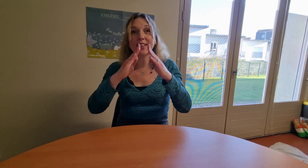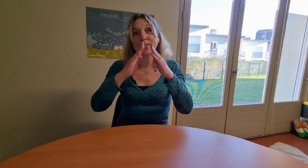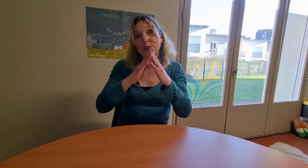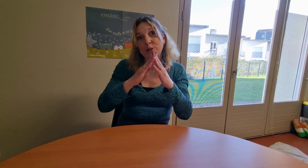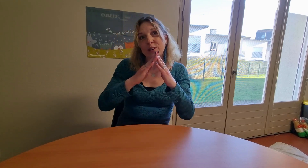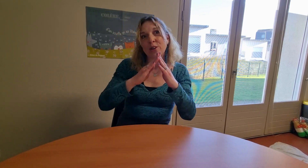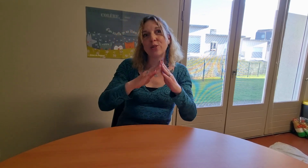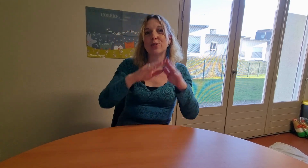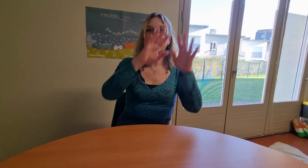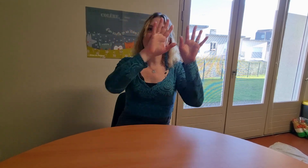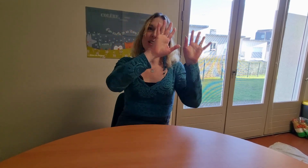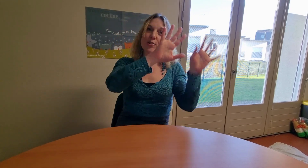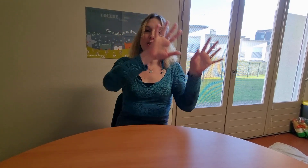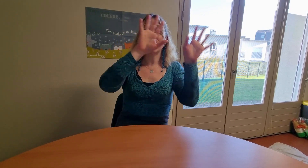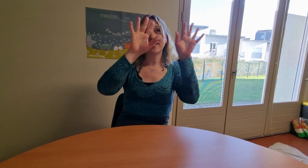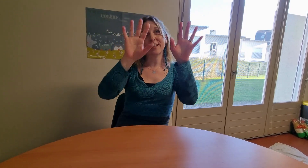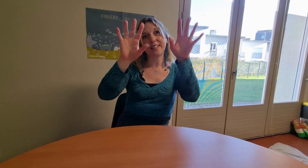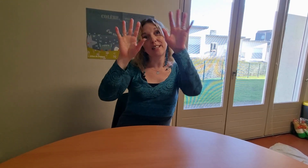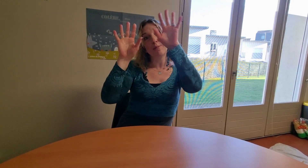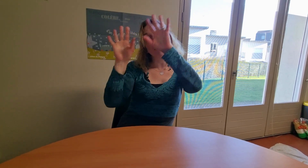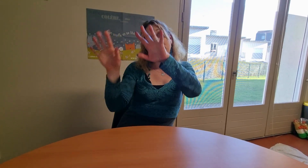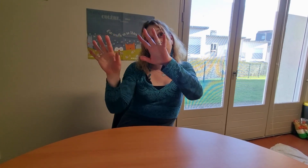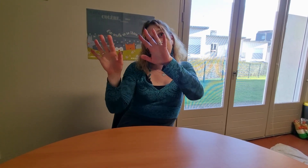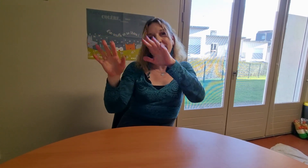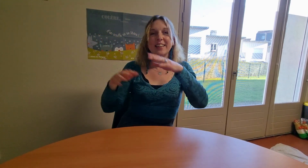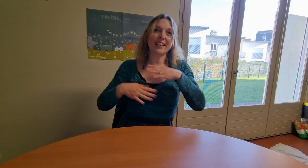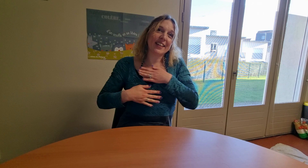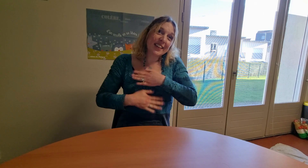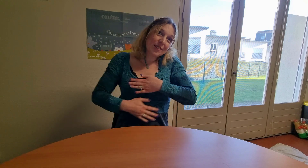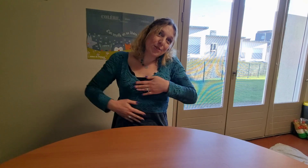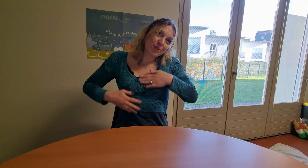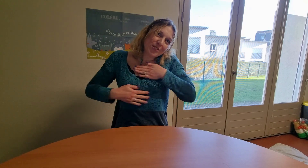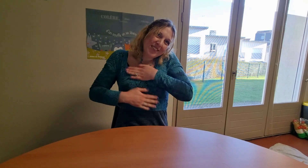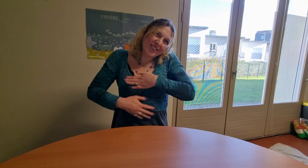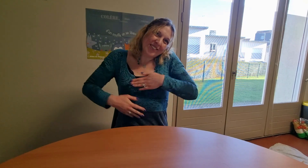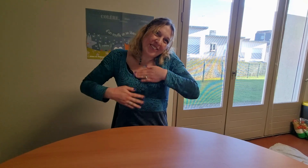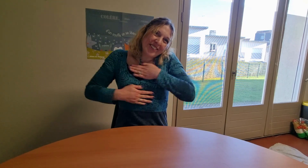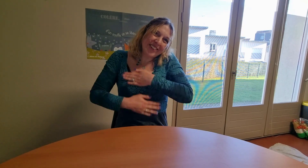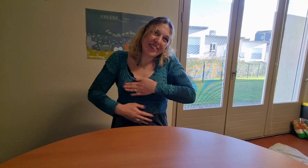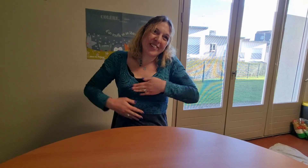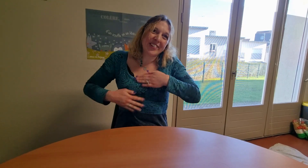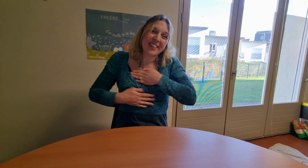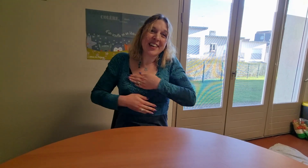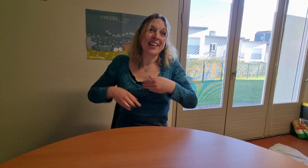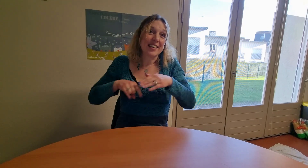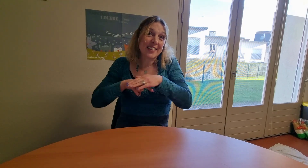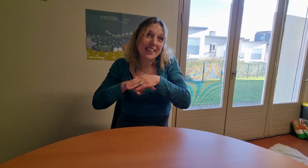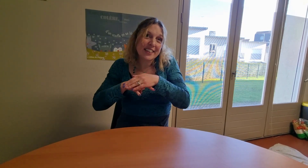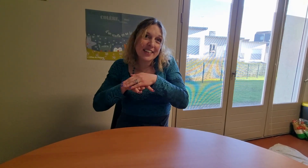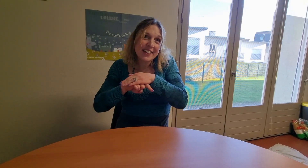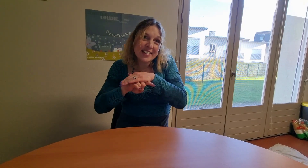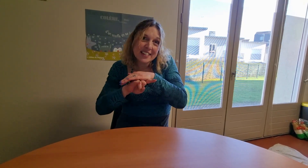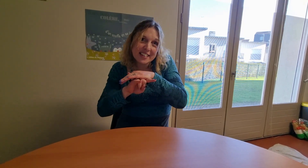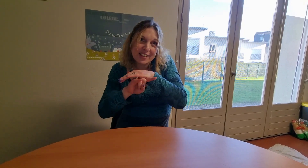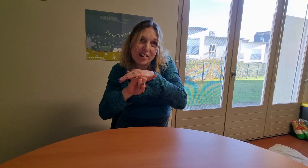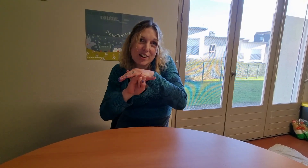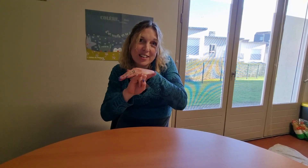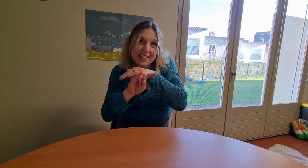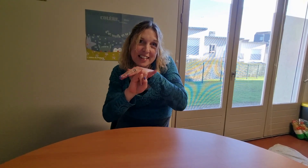maisonnette. Aussitôt qu'il pleut, il est tout heureux. Il sort